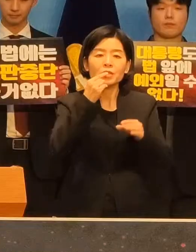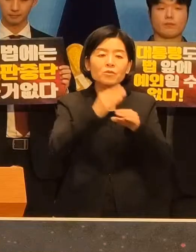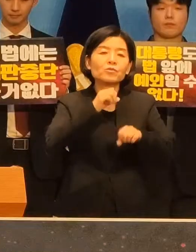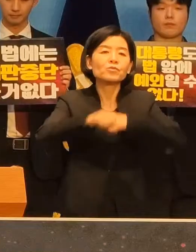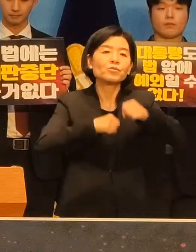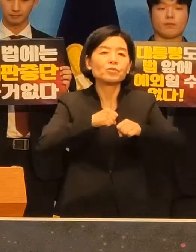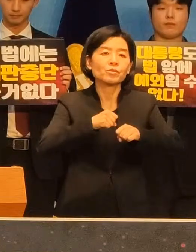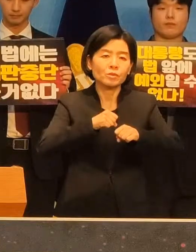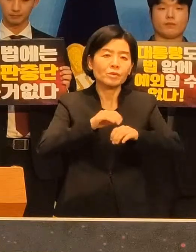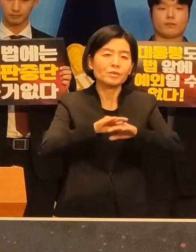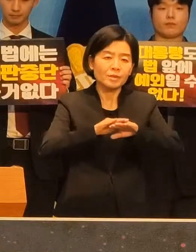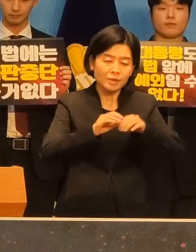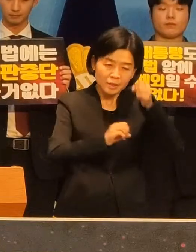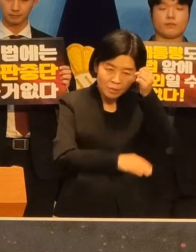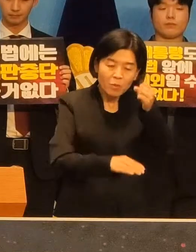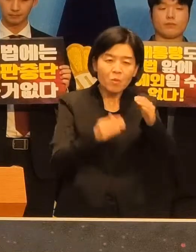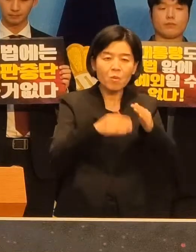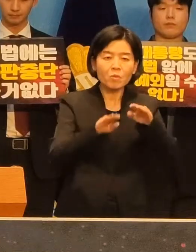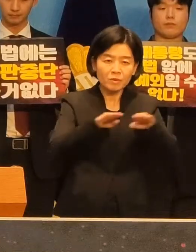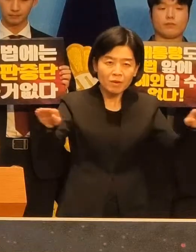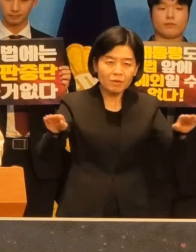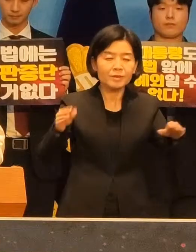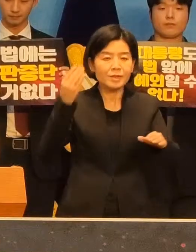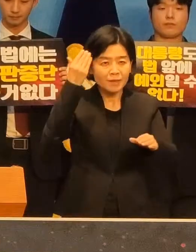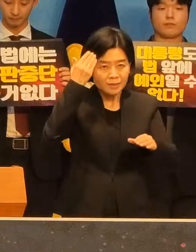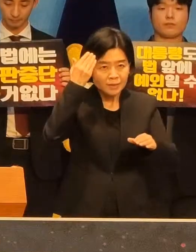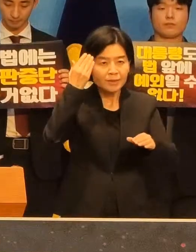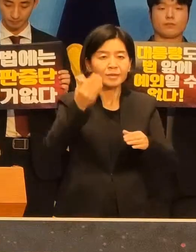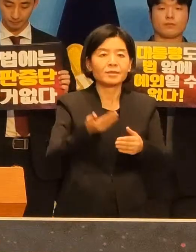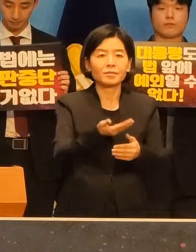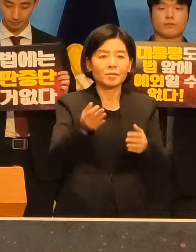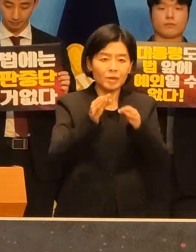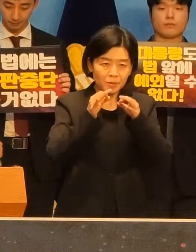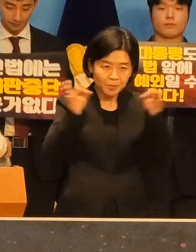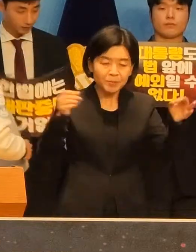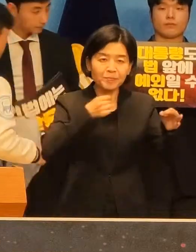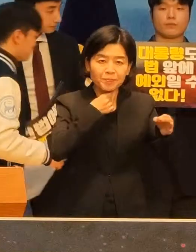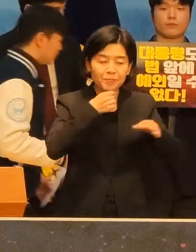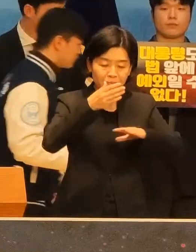상식을 향한 국민의 외침입니다. 감사합니다.